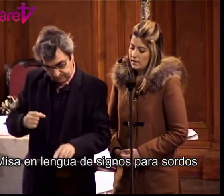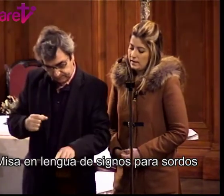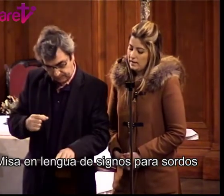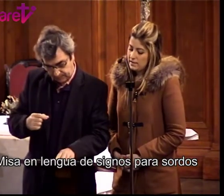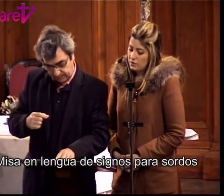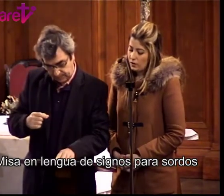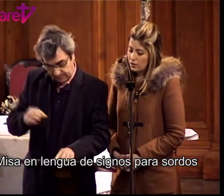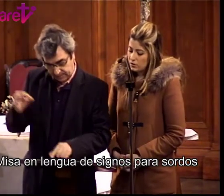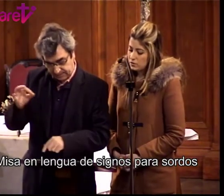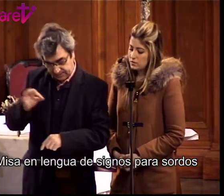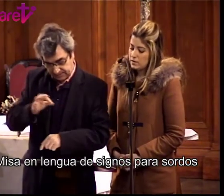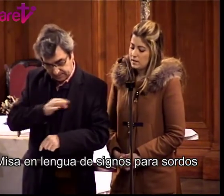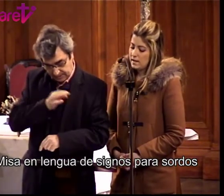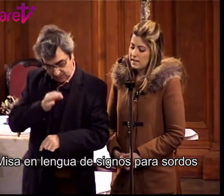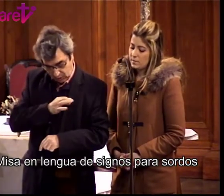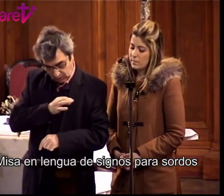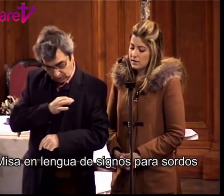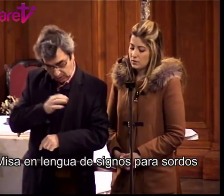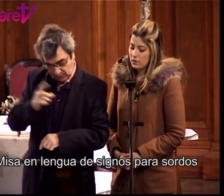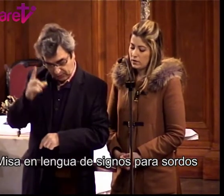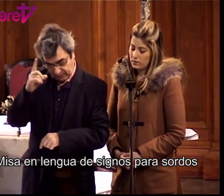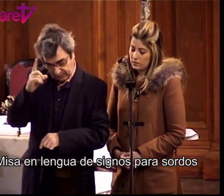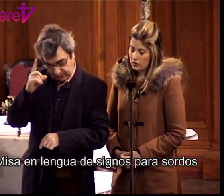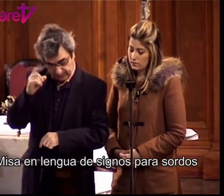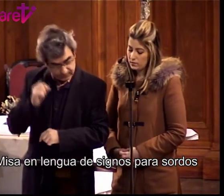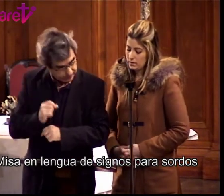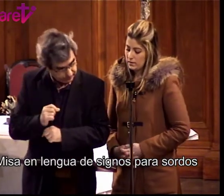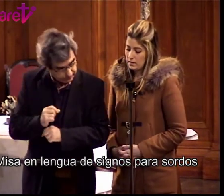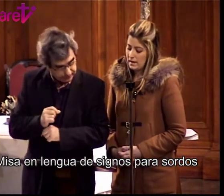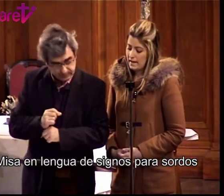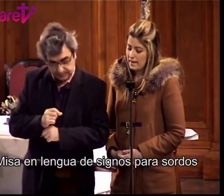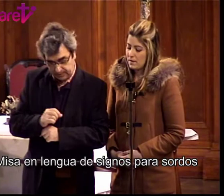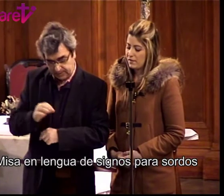El Señor Dios es mi pastor, nada me falta.